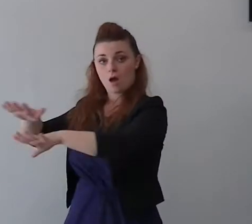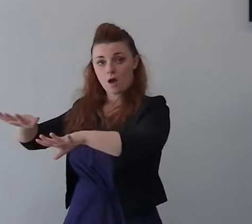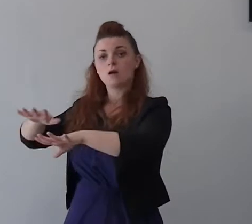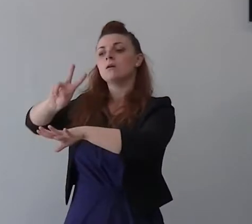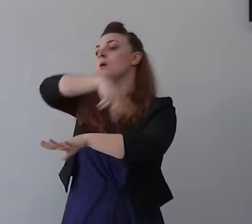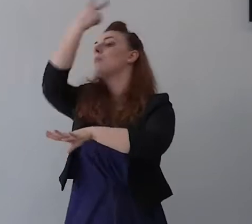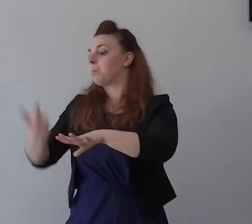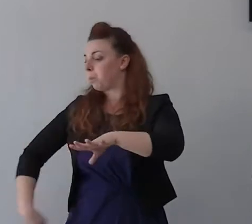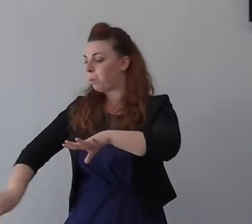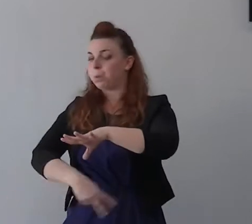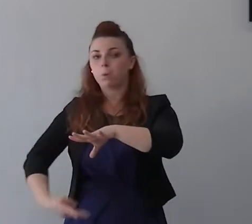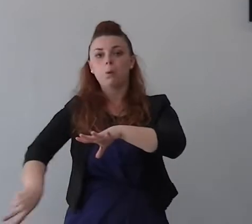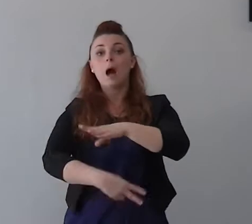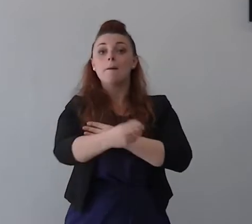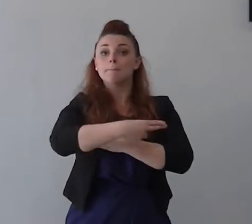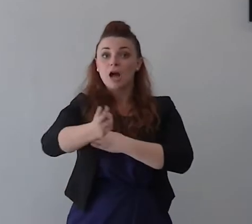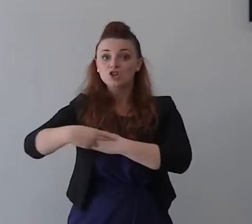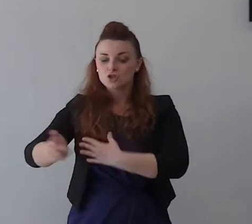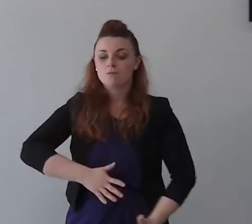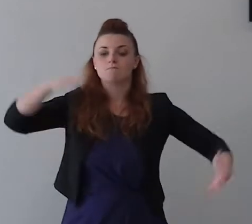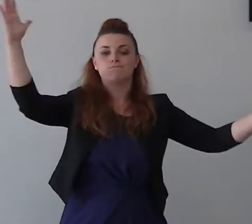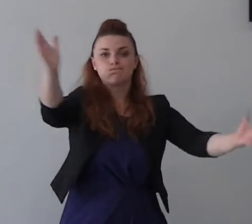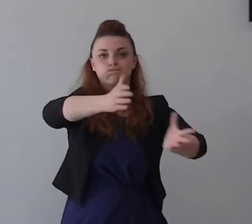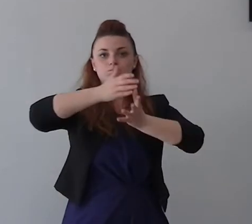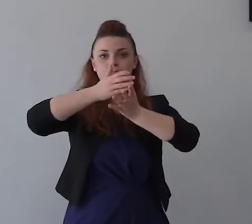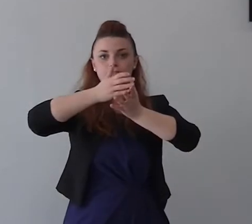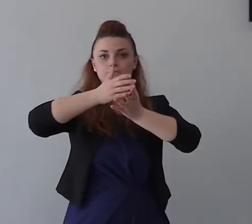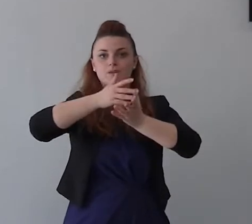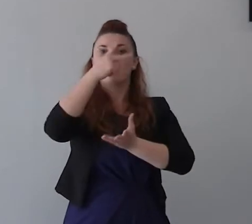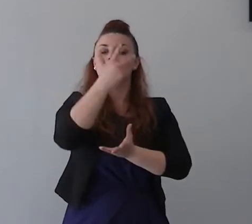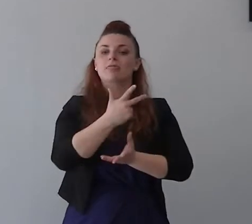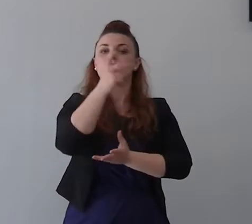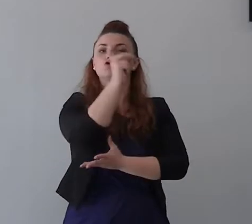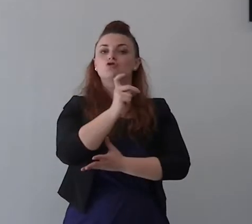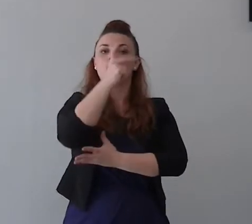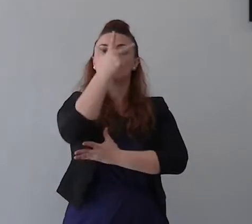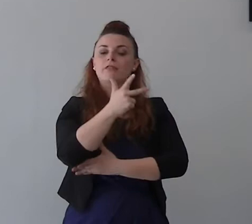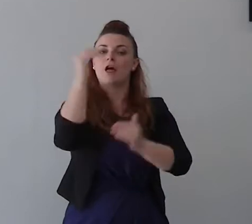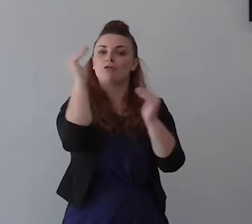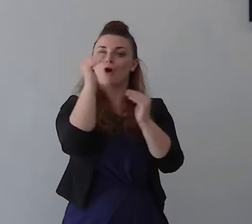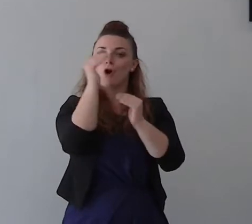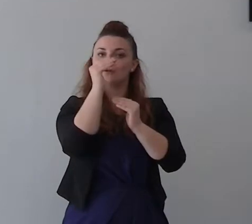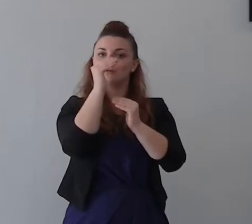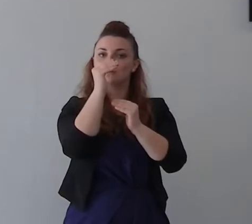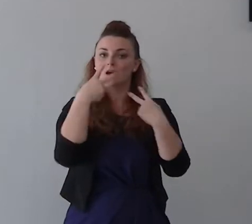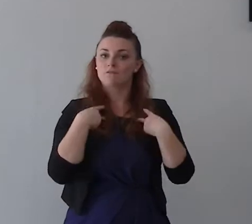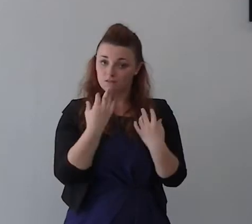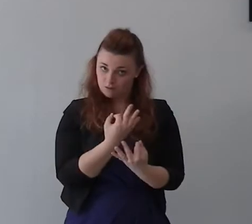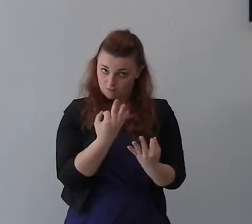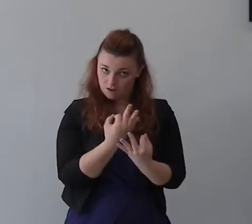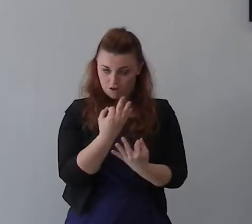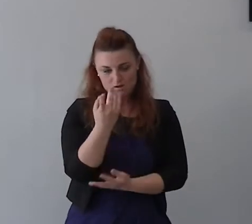e 3 giorni e 3 notti dentro lo stomaco di un pesce non è che si sta bene, non è che si sta molto bene. Ma